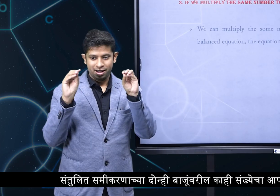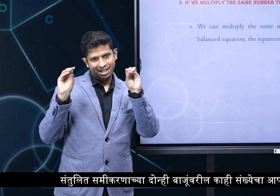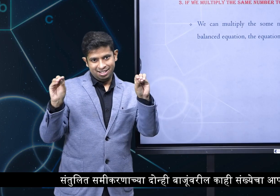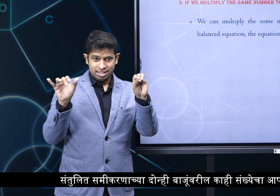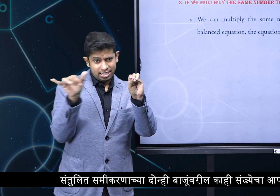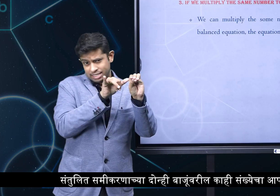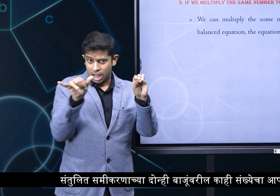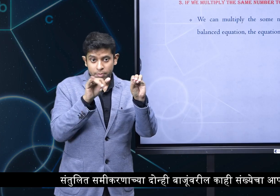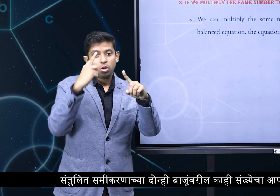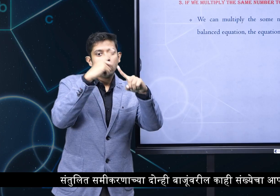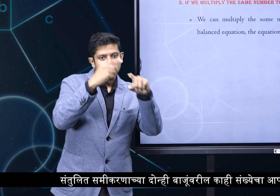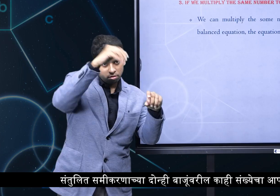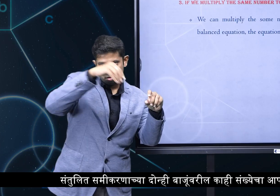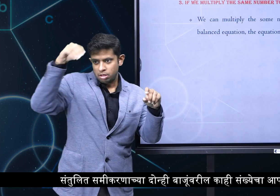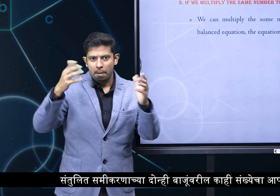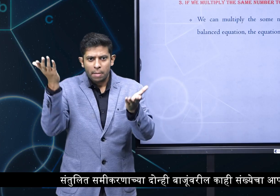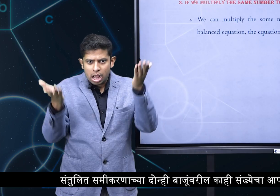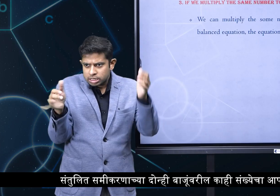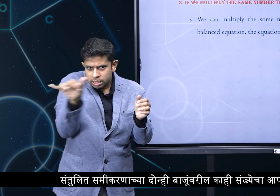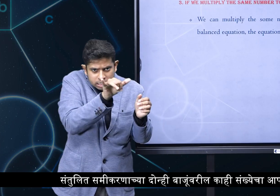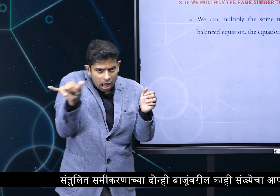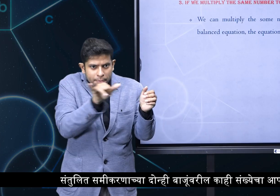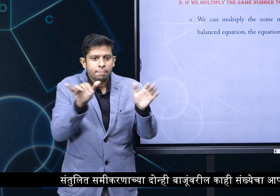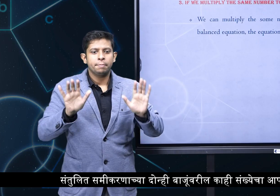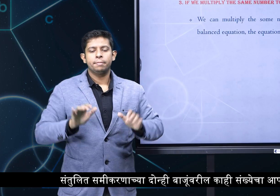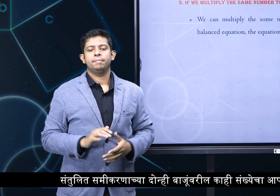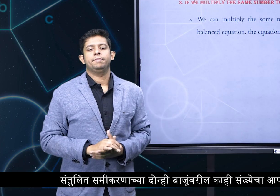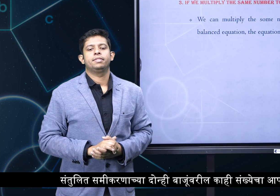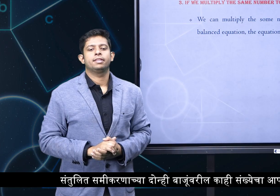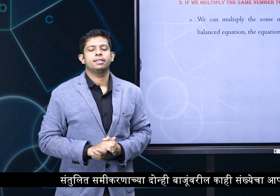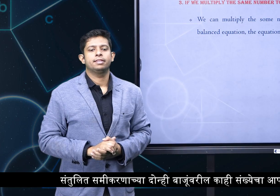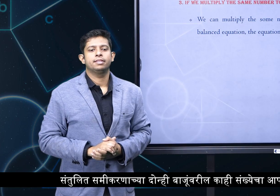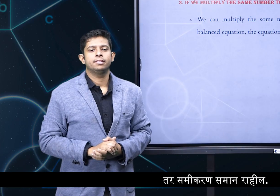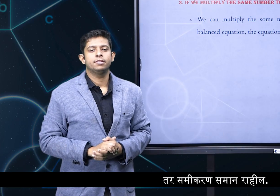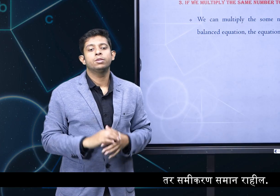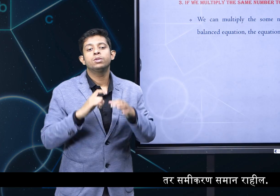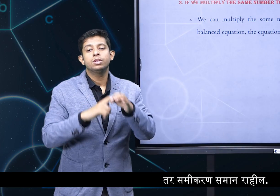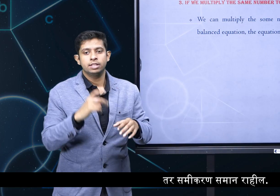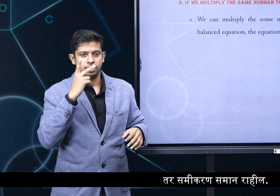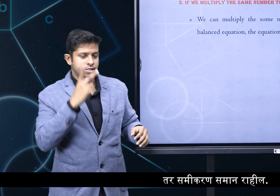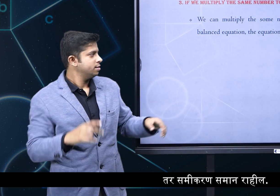संतुलित समीकरणाच्या दोन्ही बाजूंवर काही संख्येचा आपण गुणाकार करू शकतो, तर समीकरण समान